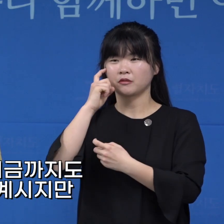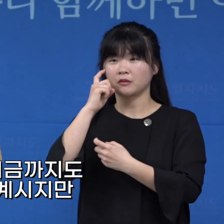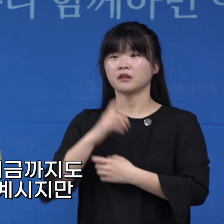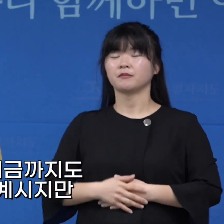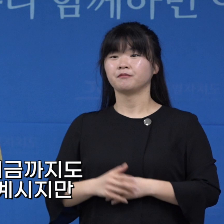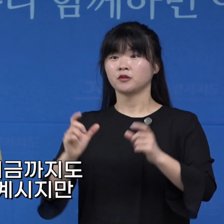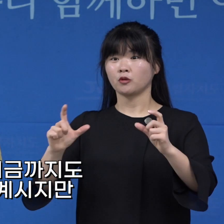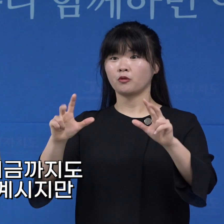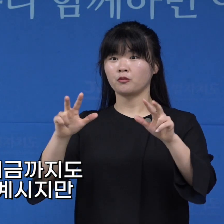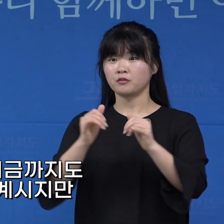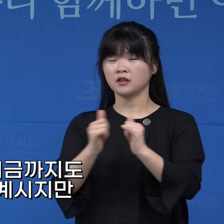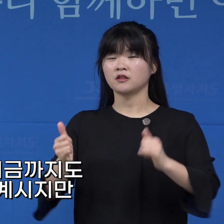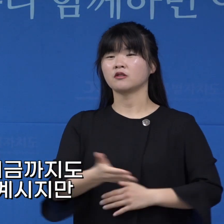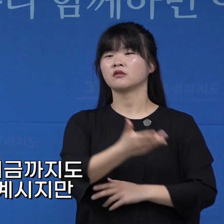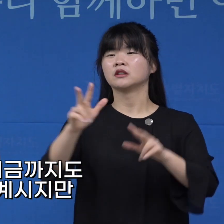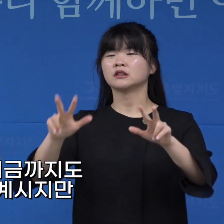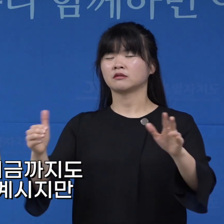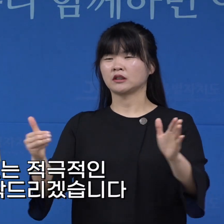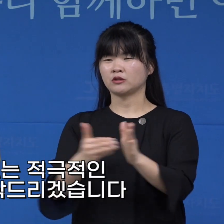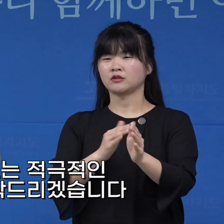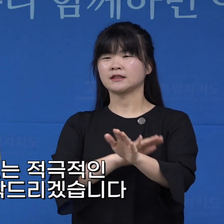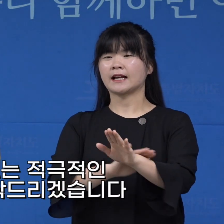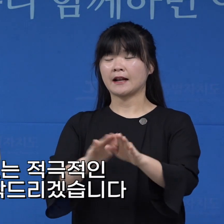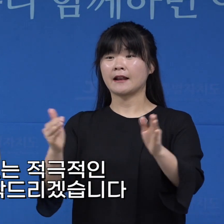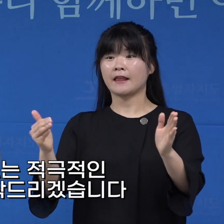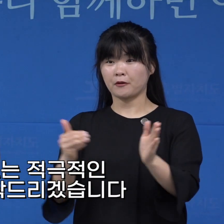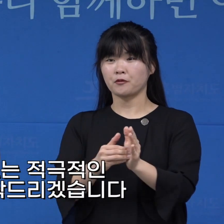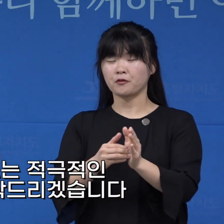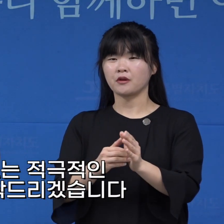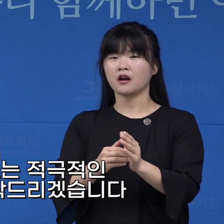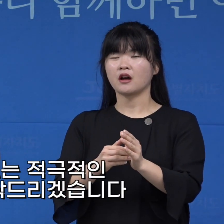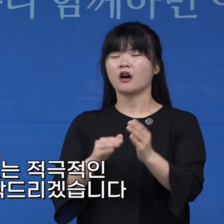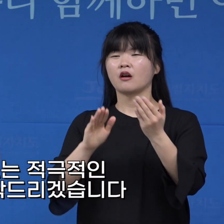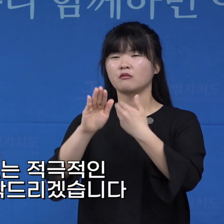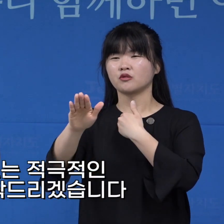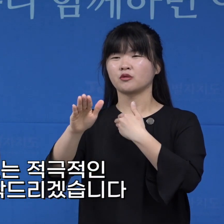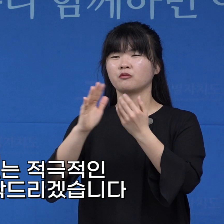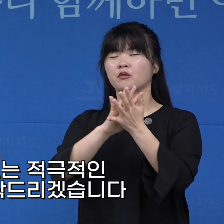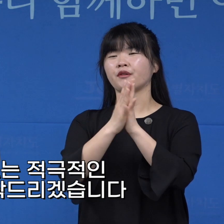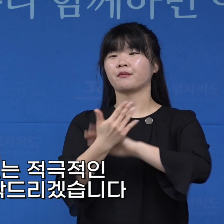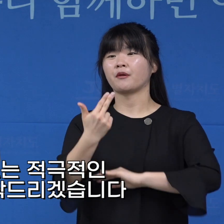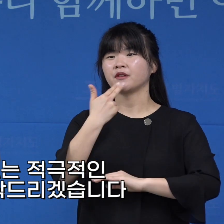여러분, 지금까지도 잘 해주고 계시지만은 앞으로도 변함없는